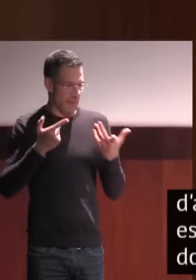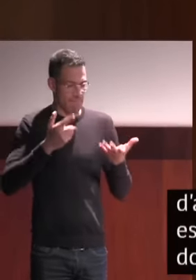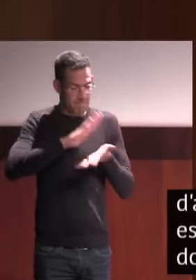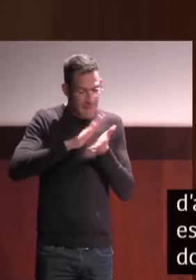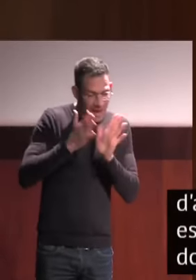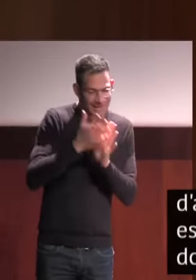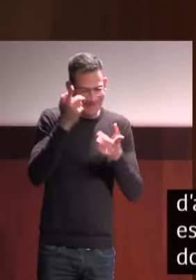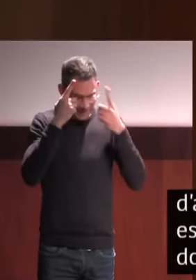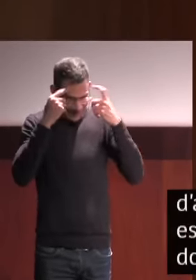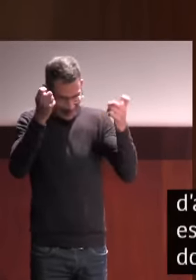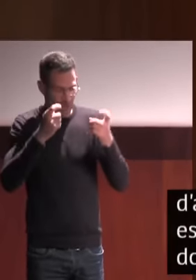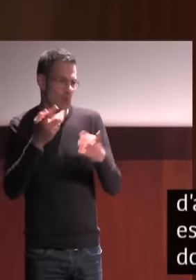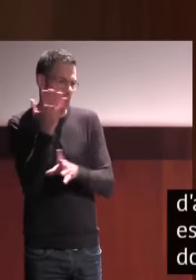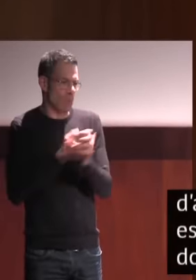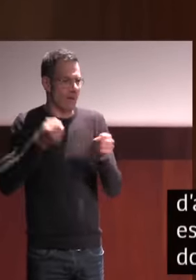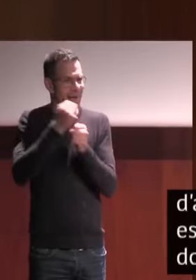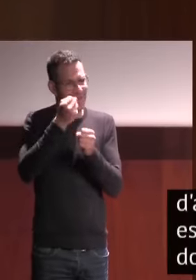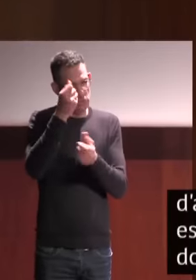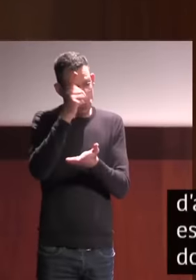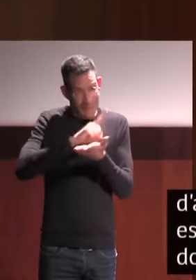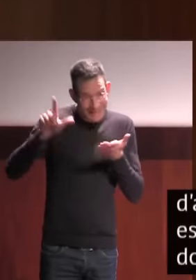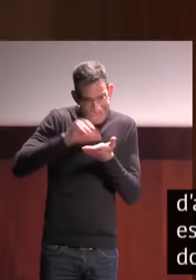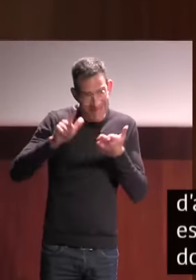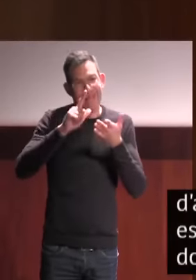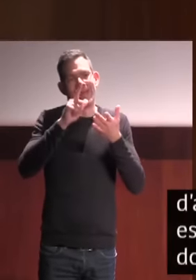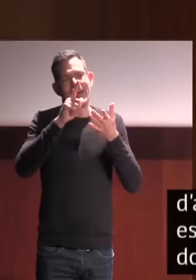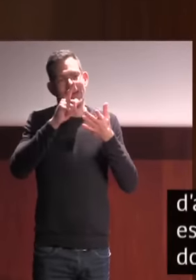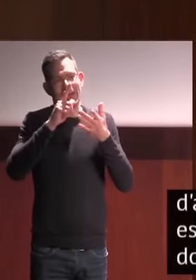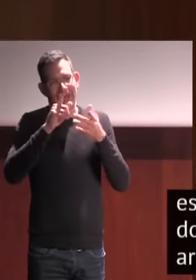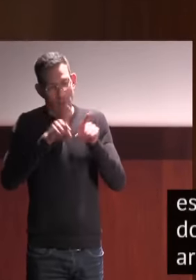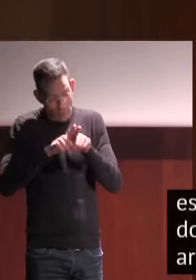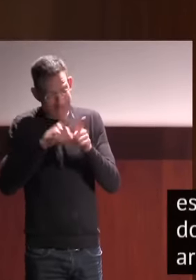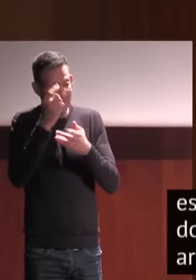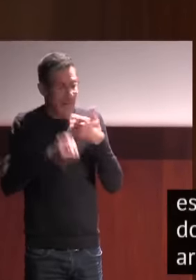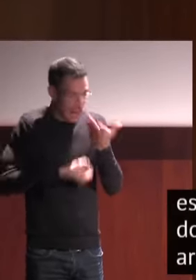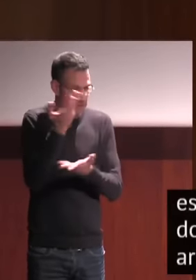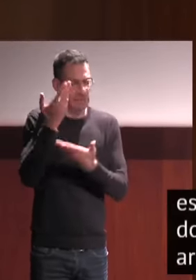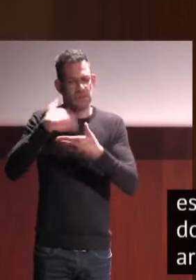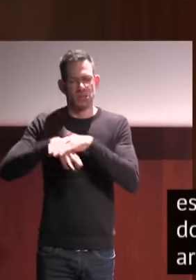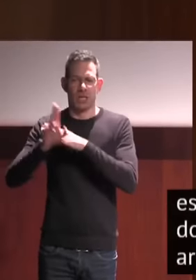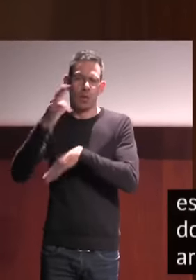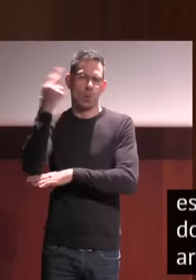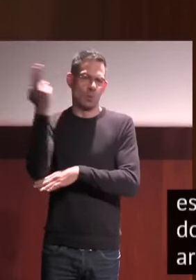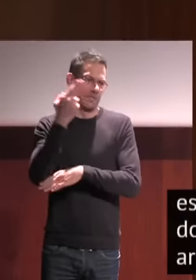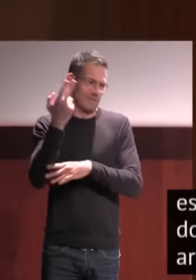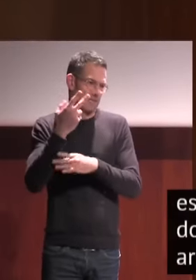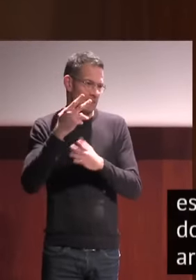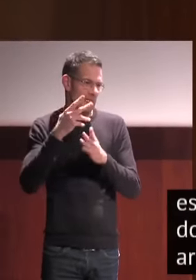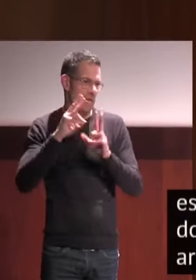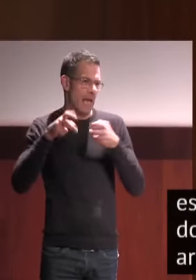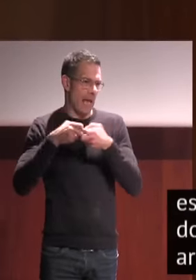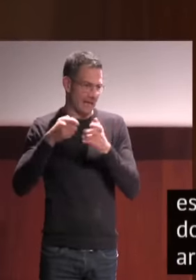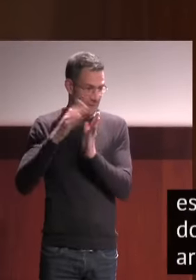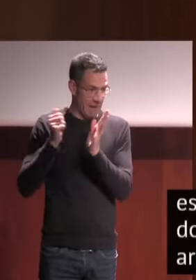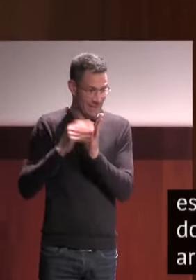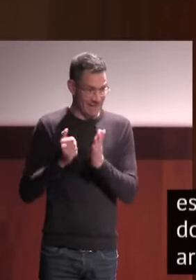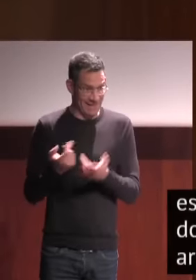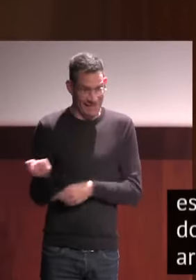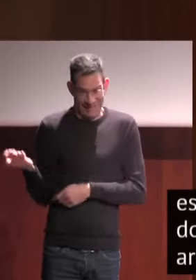création littéraire et artistique à l'Université d'Aix-Marseille. Elle est venue à la BNF exprès